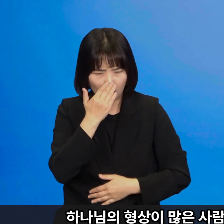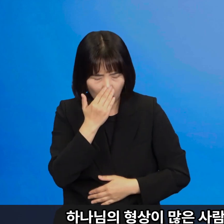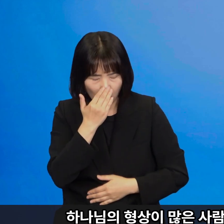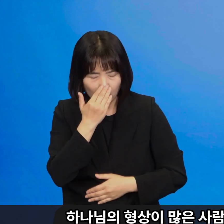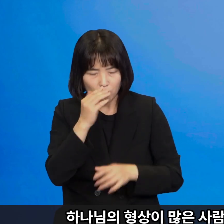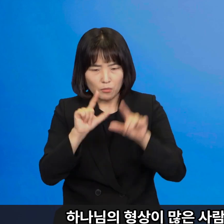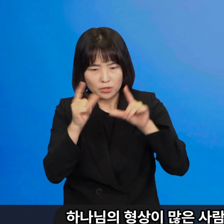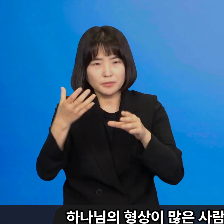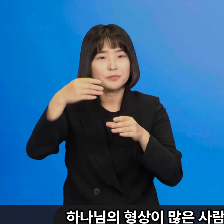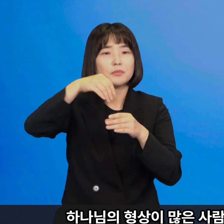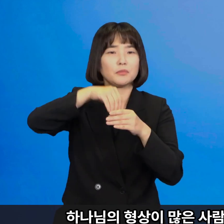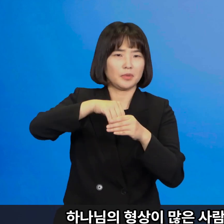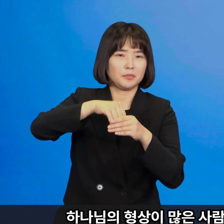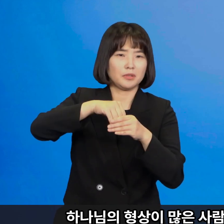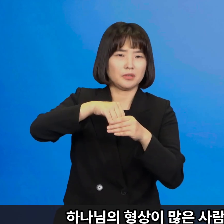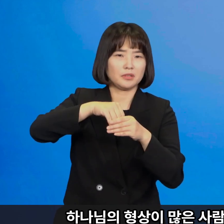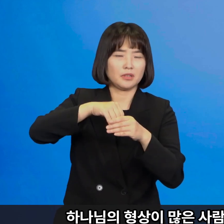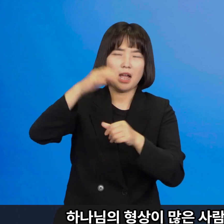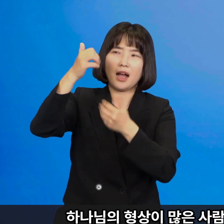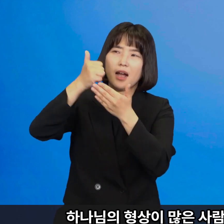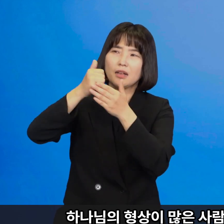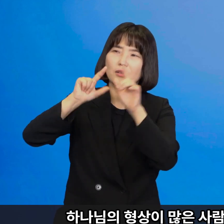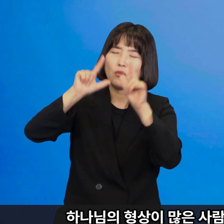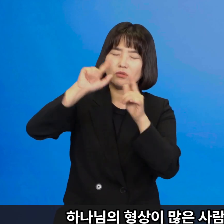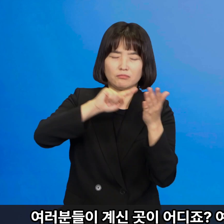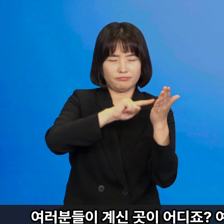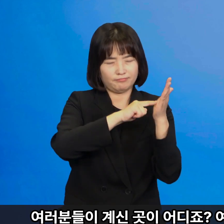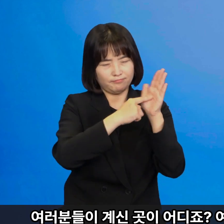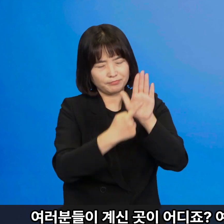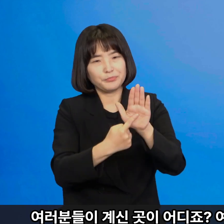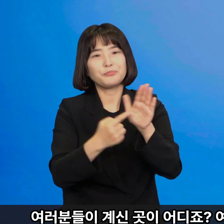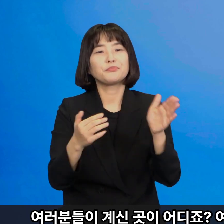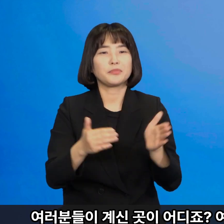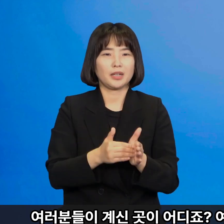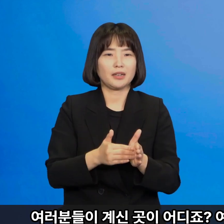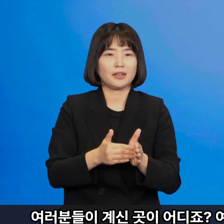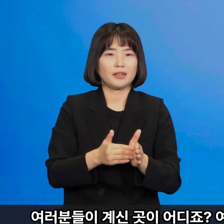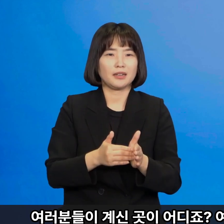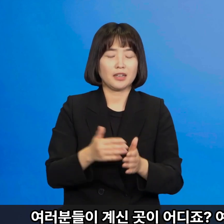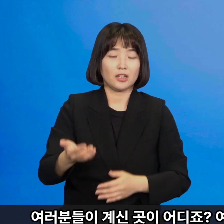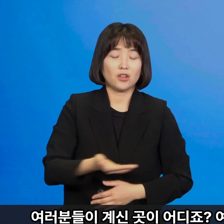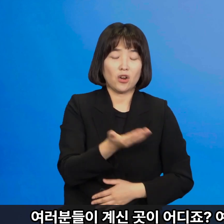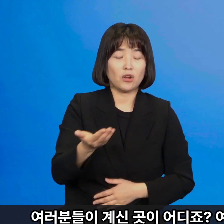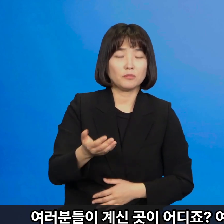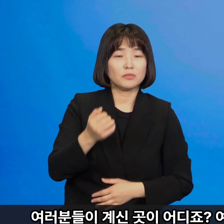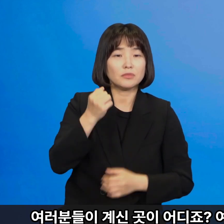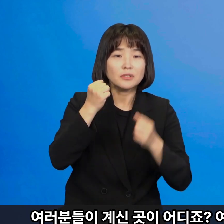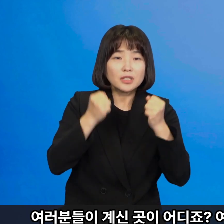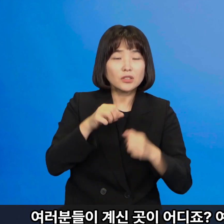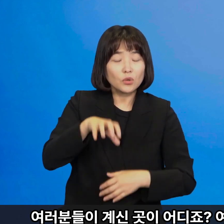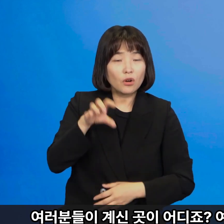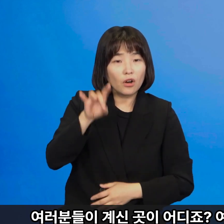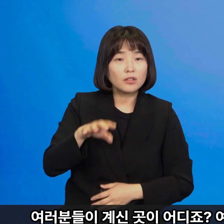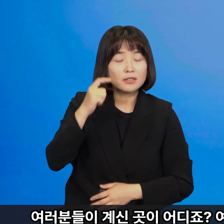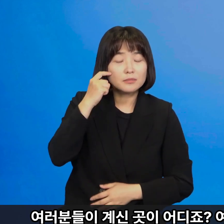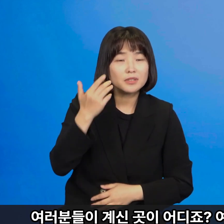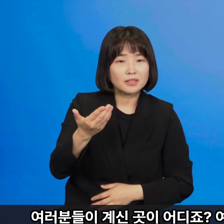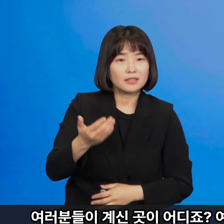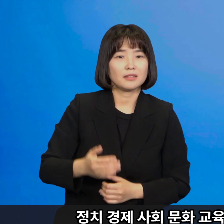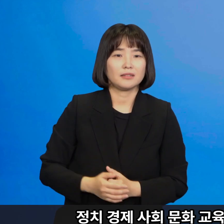하나님의 형상이 많은 사람들에게 드러나게 된 것입니다. 여러분들이 계신 곳이 어디죠? 여러분들이 예루살렘은